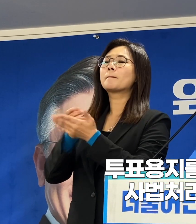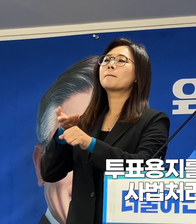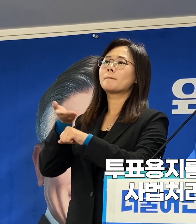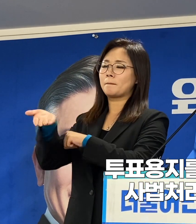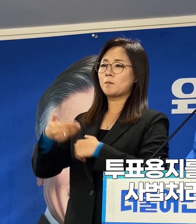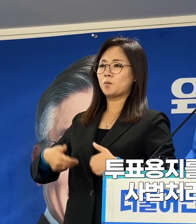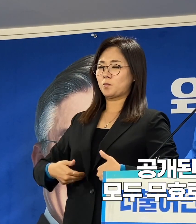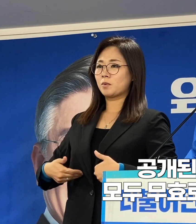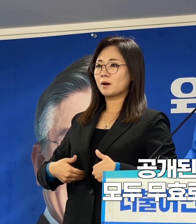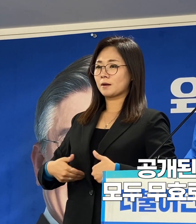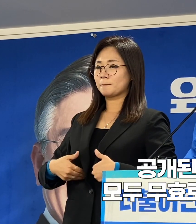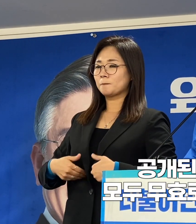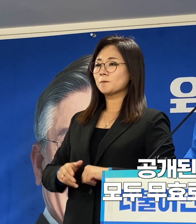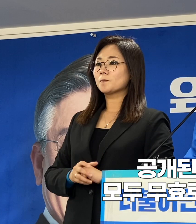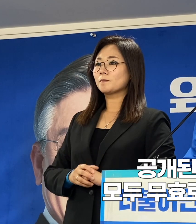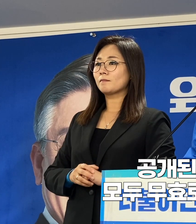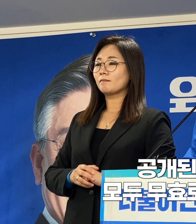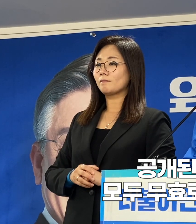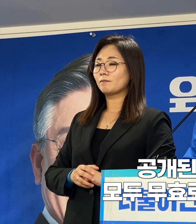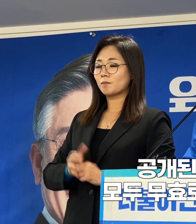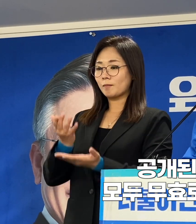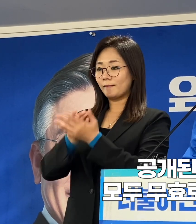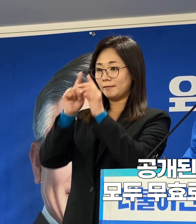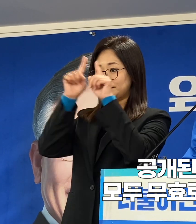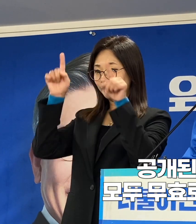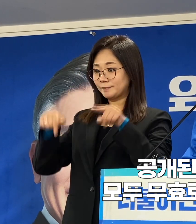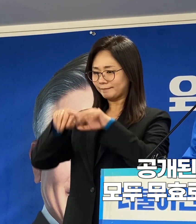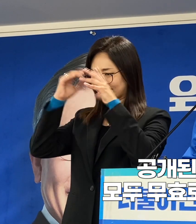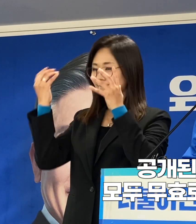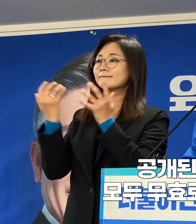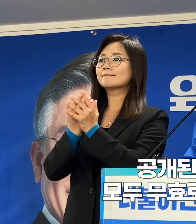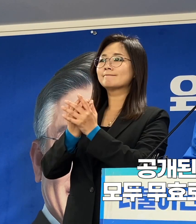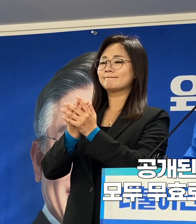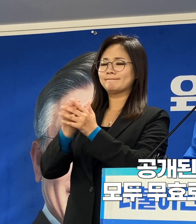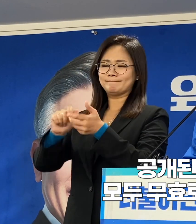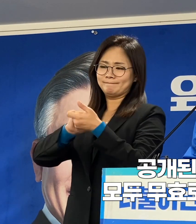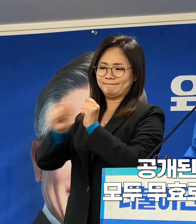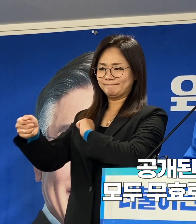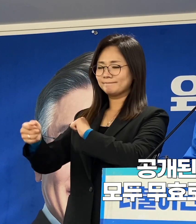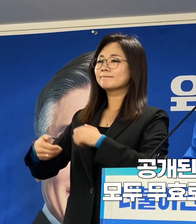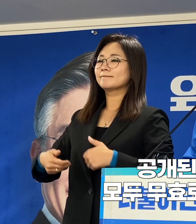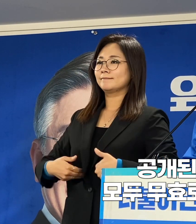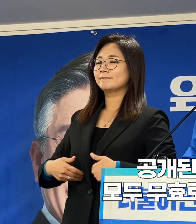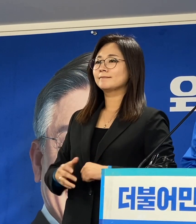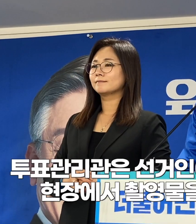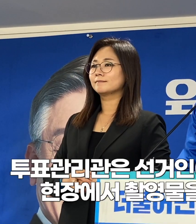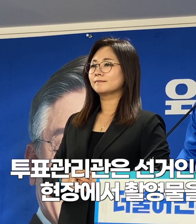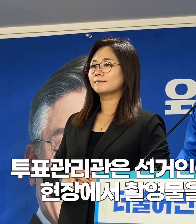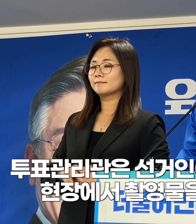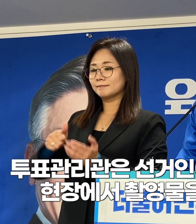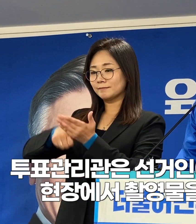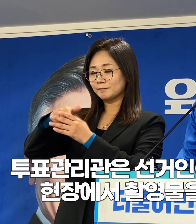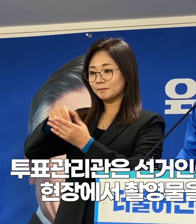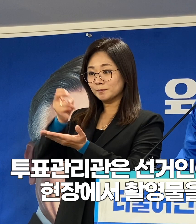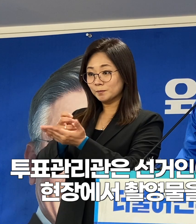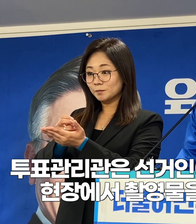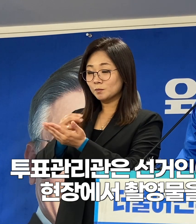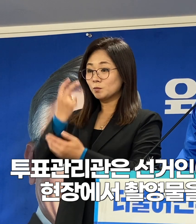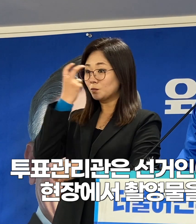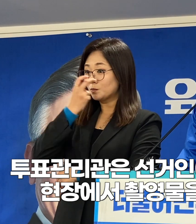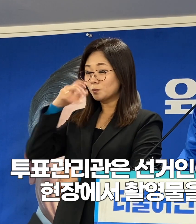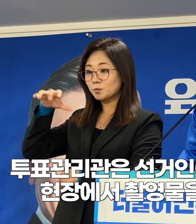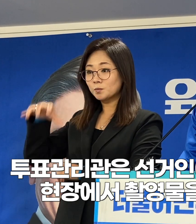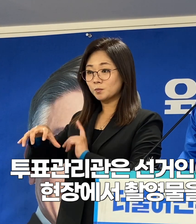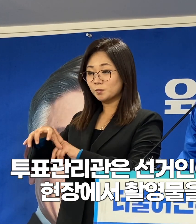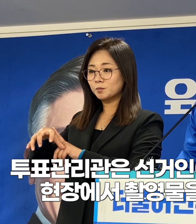사법처리로 엄단하고 공개된 투표지들은 모두 무효로 처리해야 합니다. 선거법상